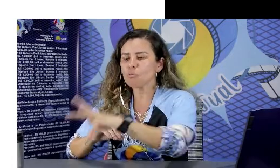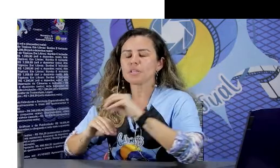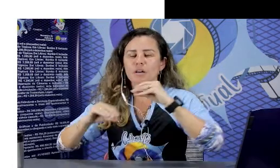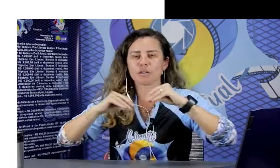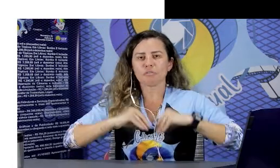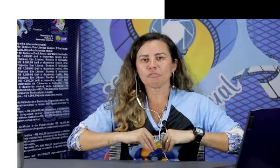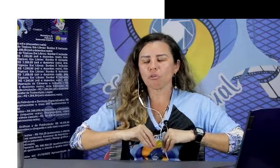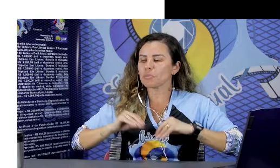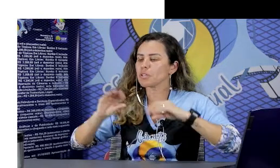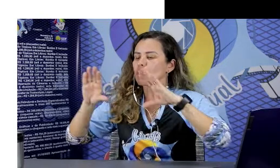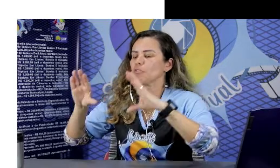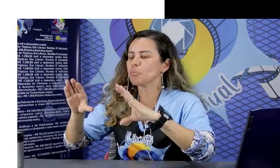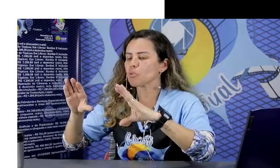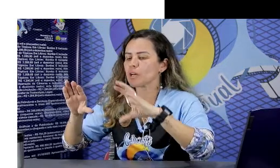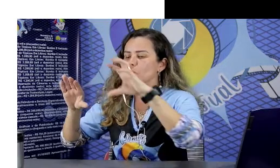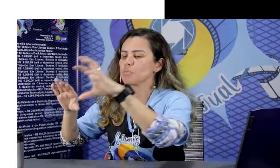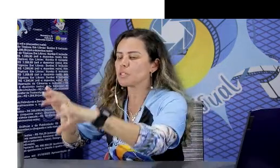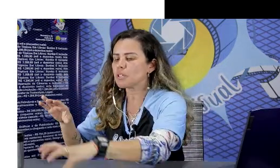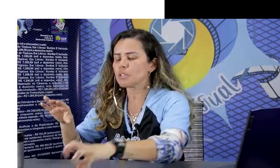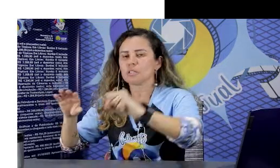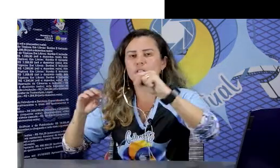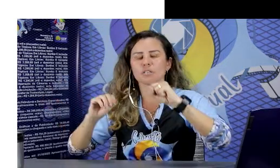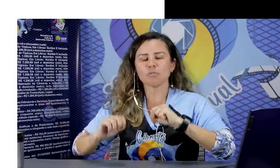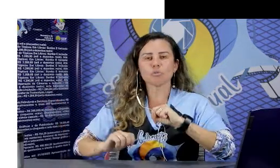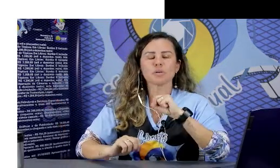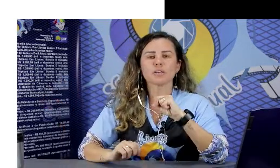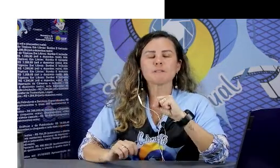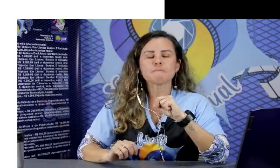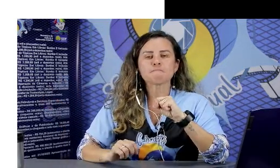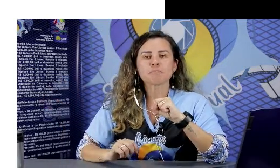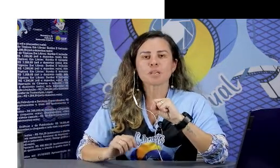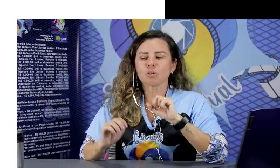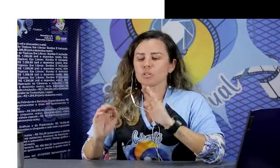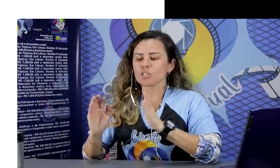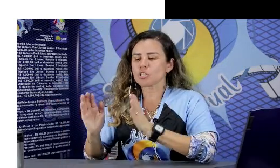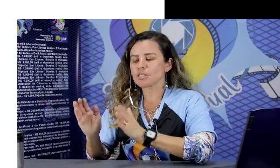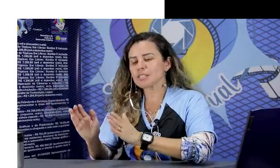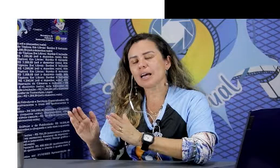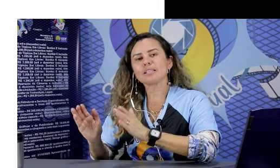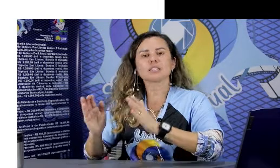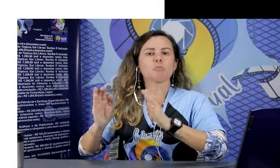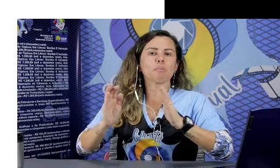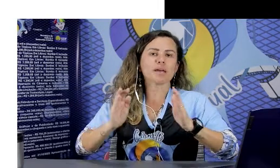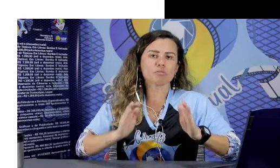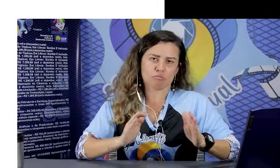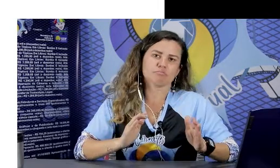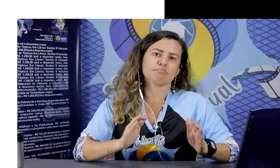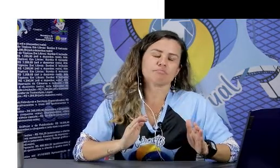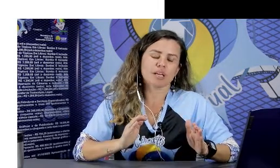comida, fome, vou procurar comida e vou comer. Quando a gente sai desse momento, a gente